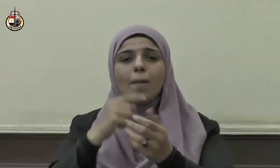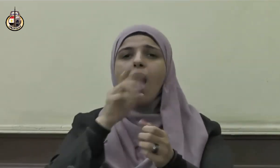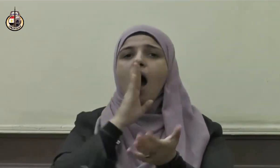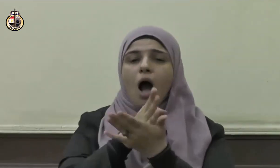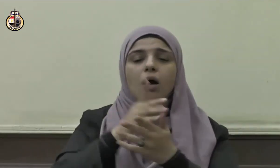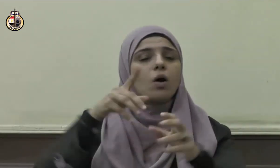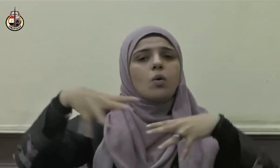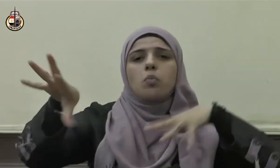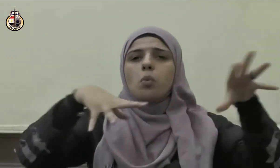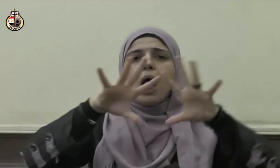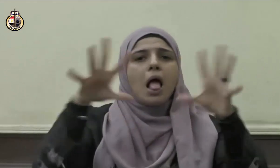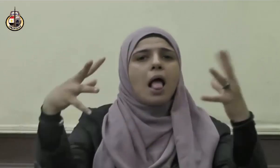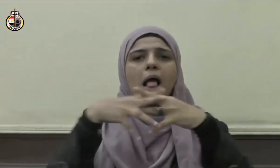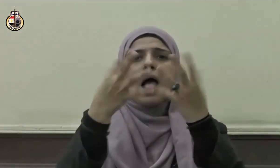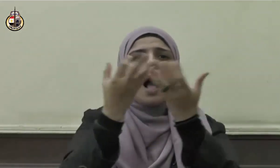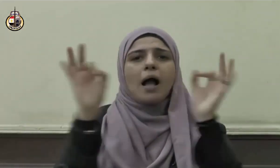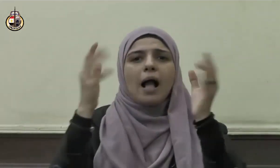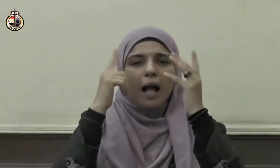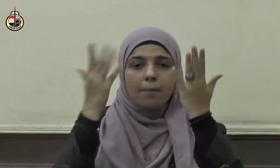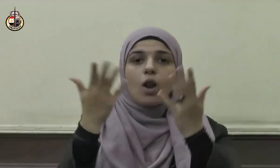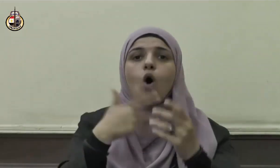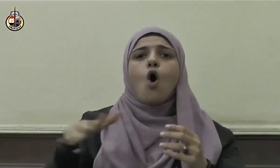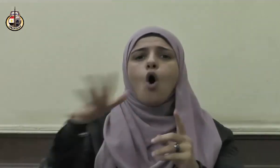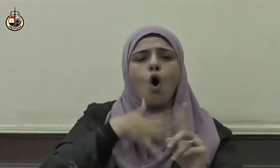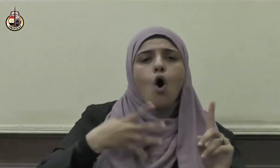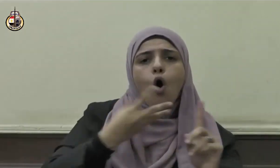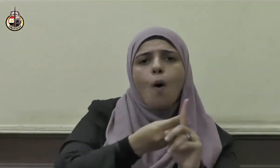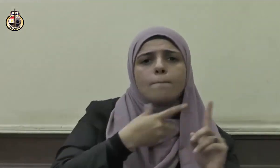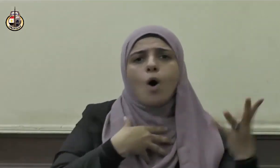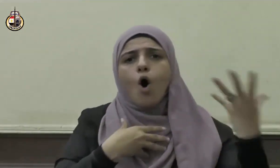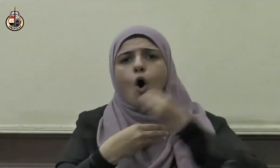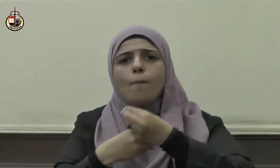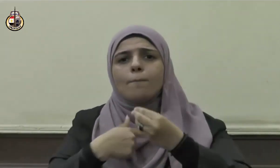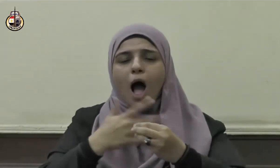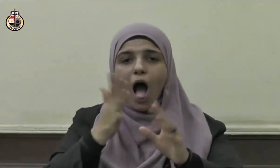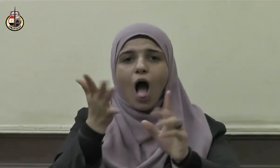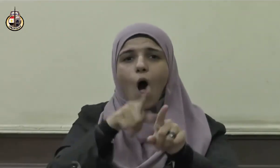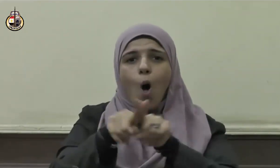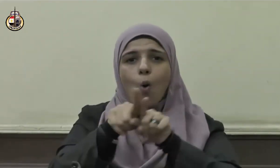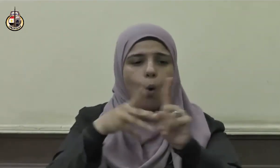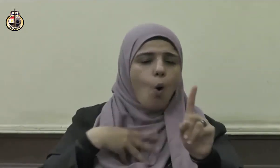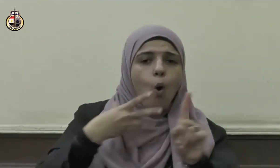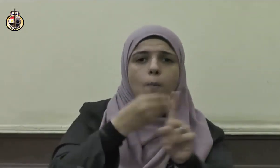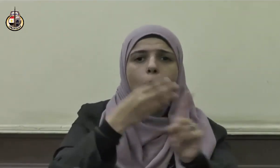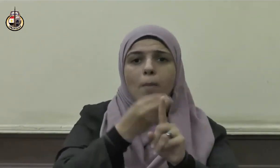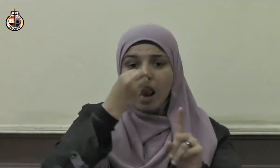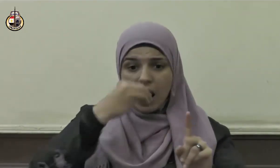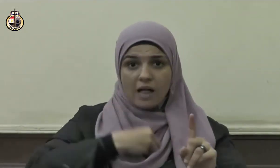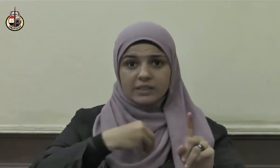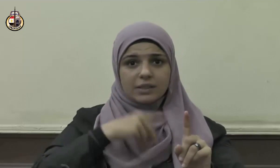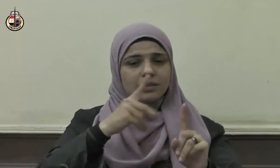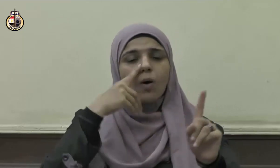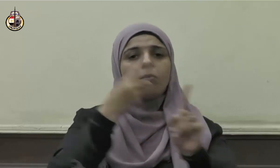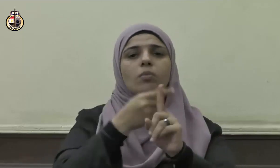في أدائه. أحب كل منهم لأخيه ما يحب لنفسه. إذا غاب